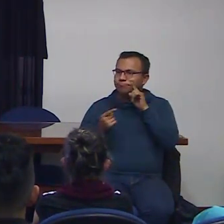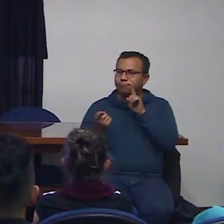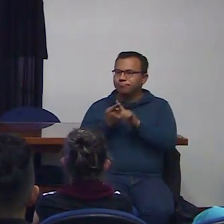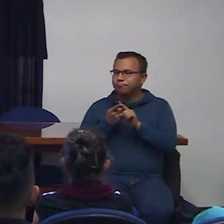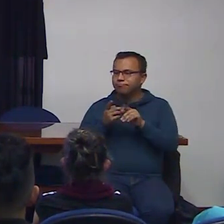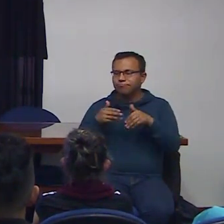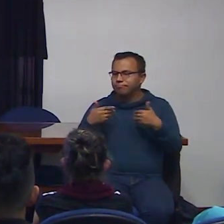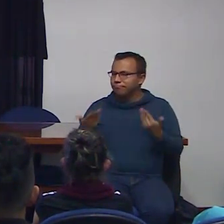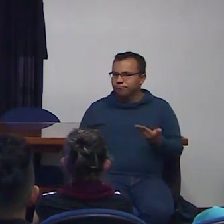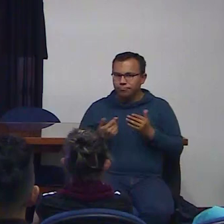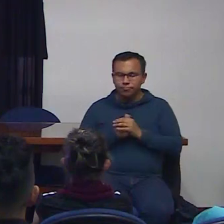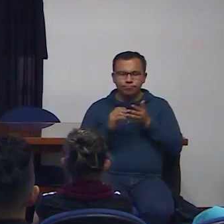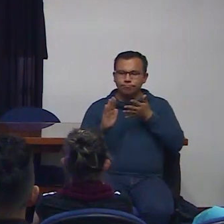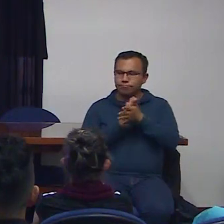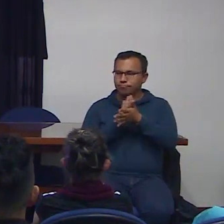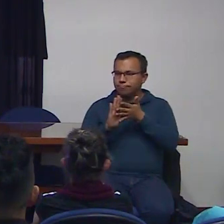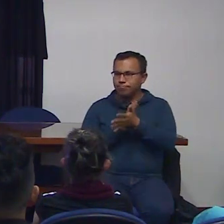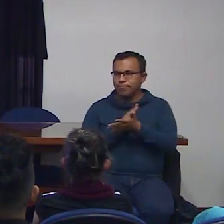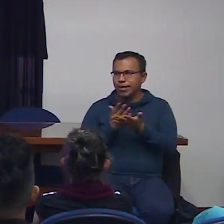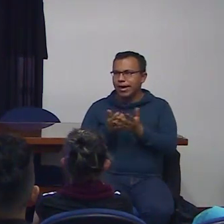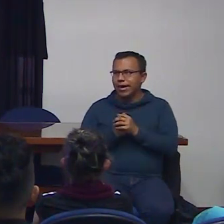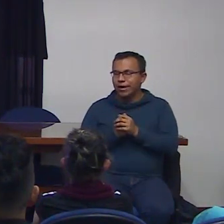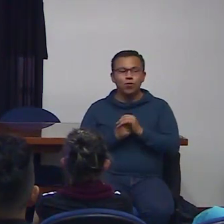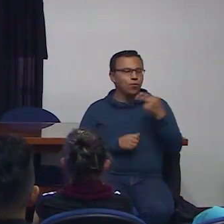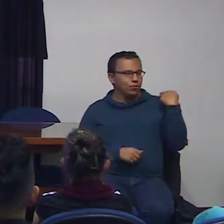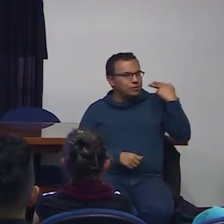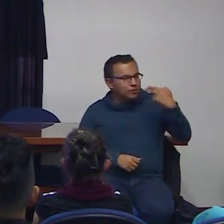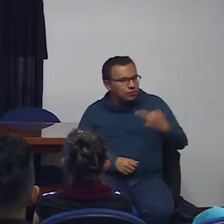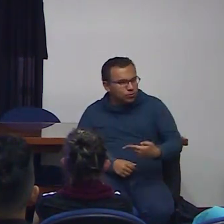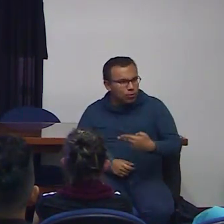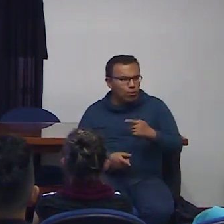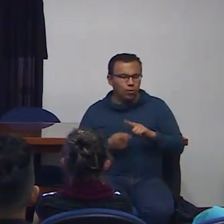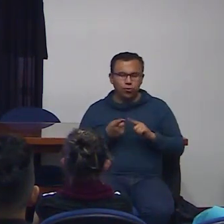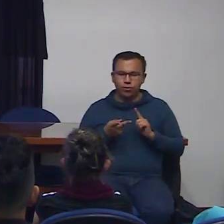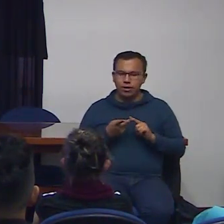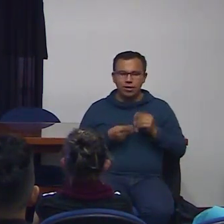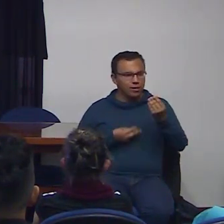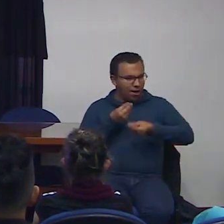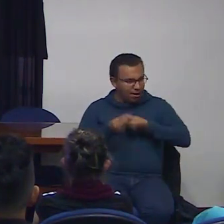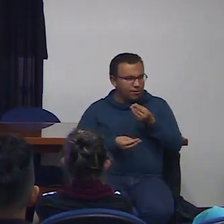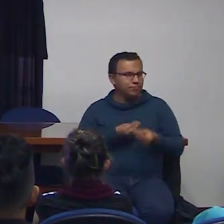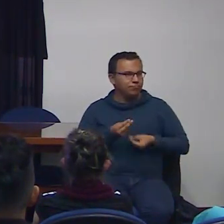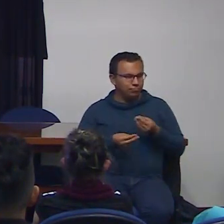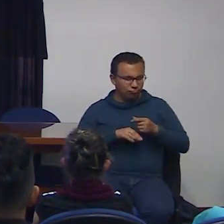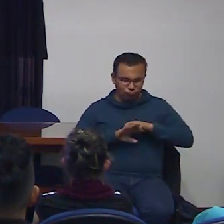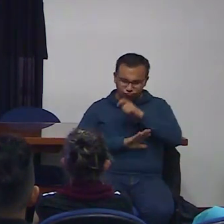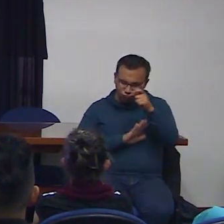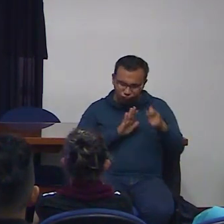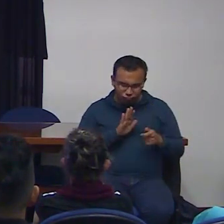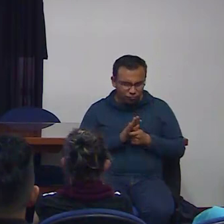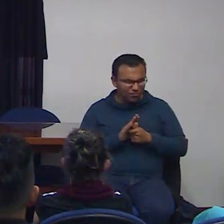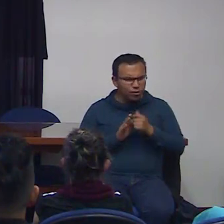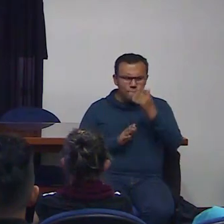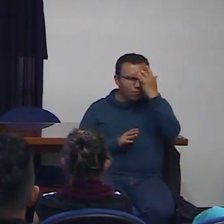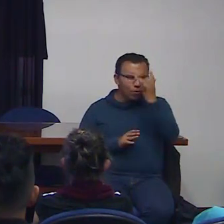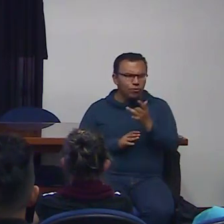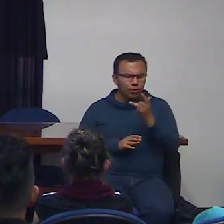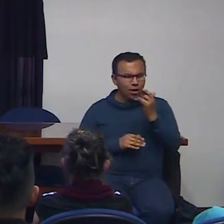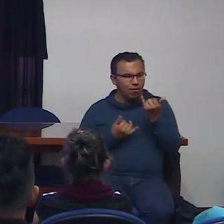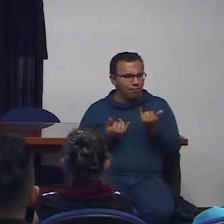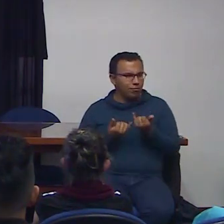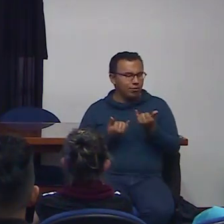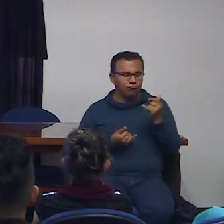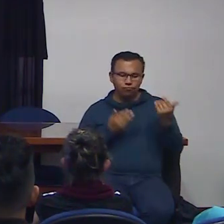eh contándoles un poquitico como en la historia de qué es lo que ha sucedido con esto eh Y por qué llega a